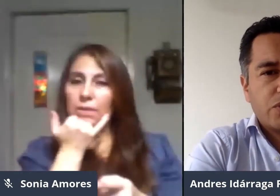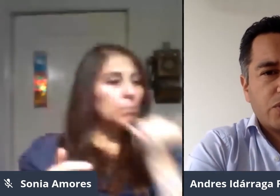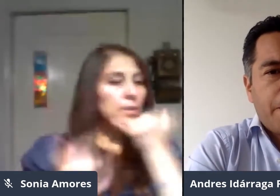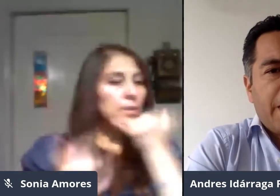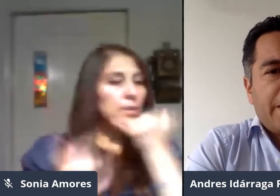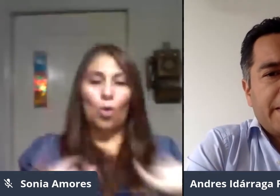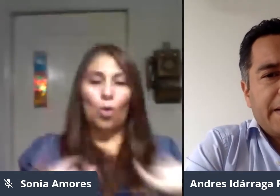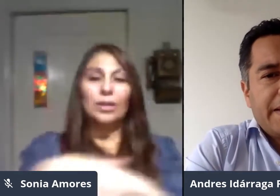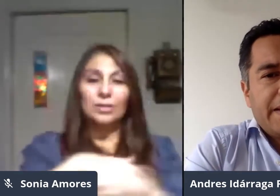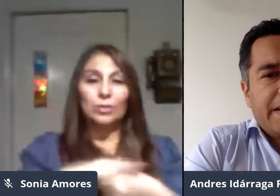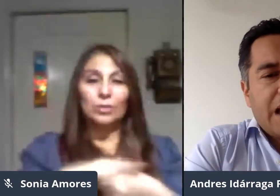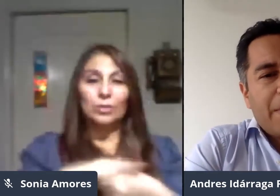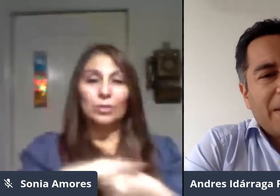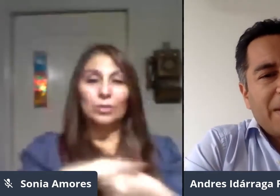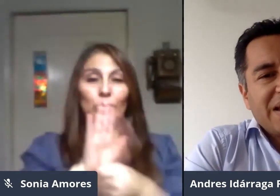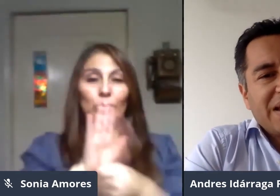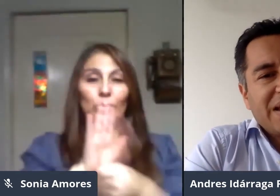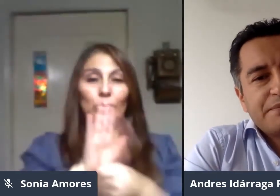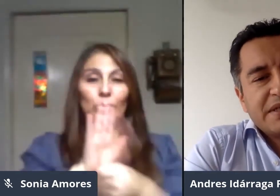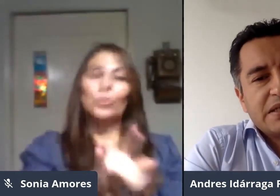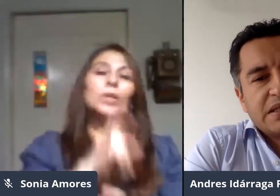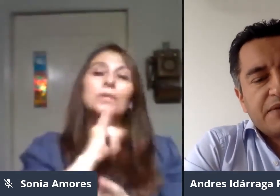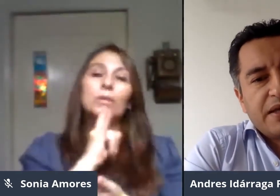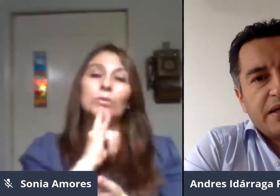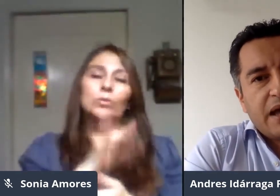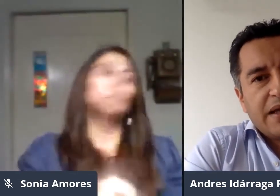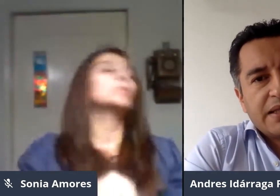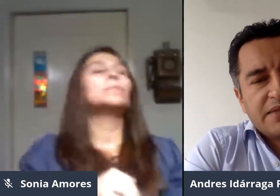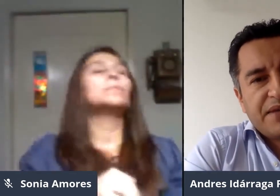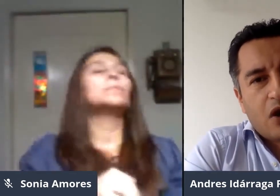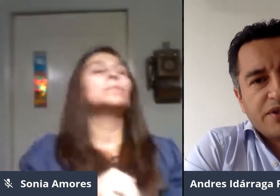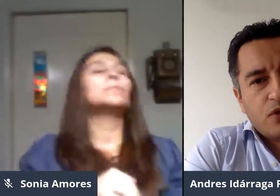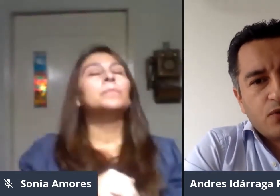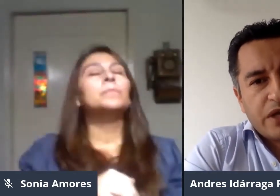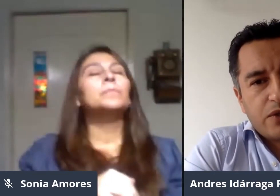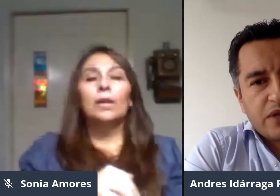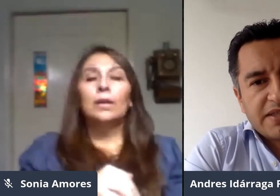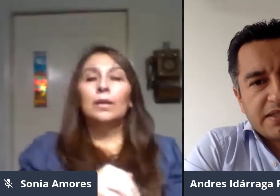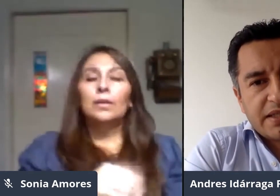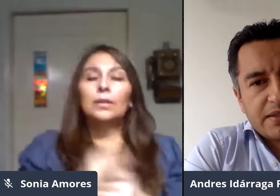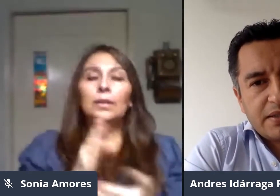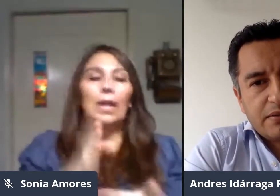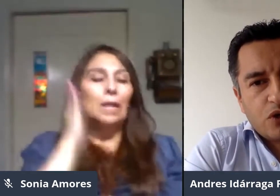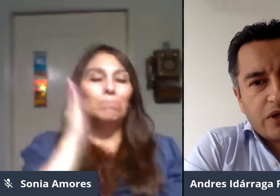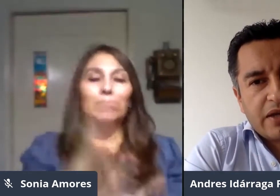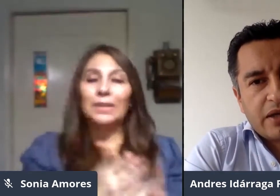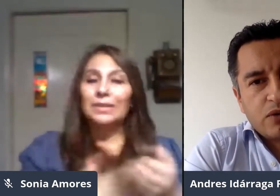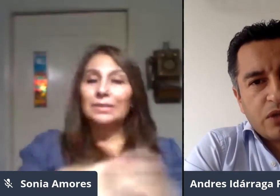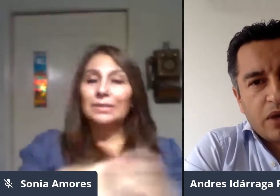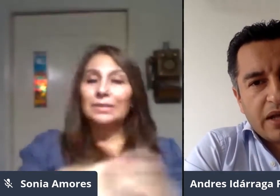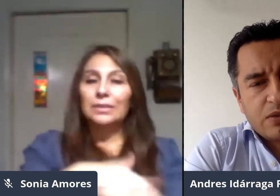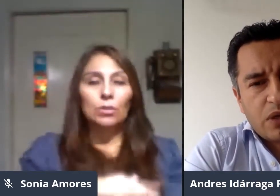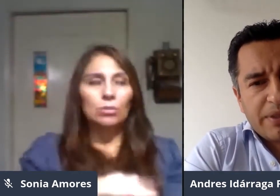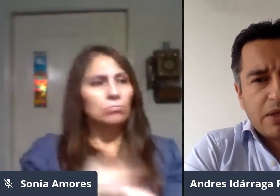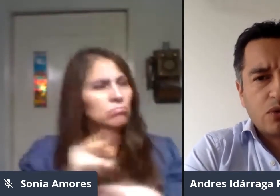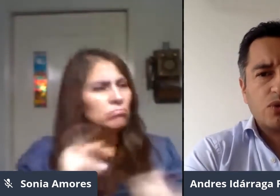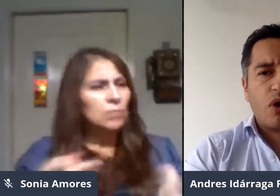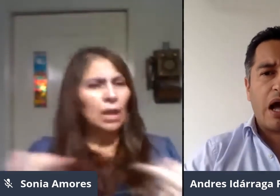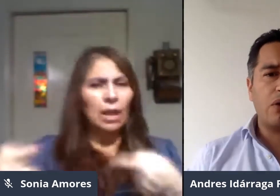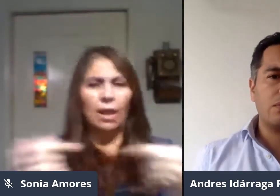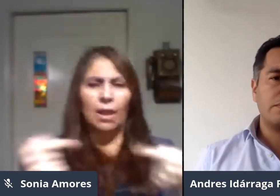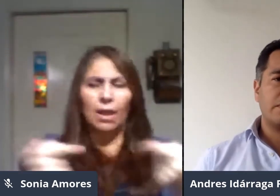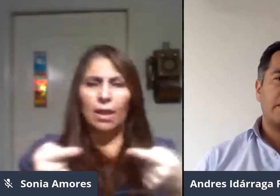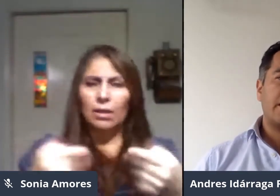Estados Unidos. La pandemia en suma ha intensificado ese conflicto ya existente, que continuará